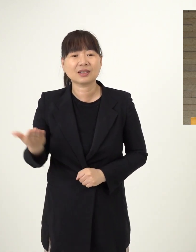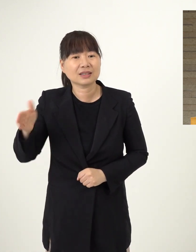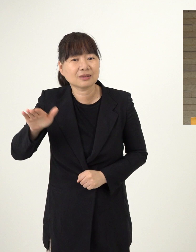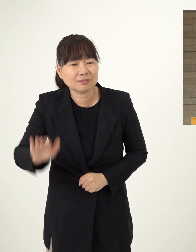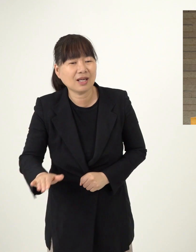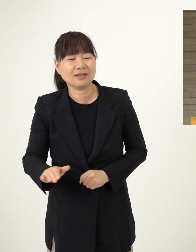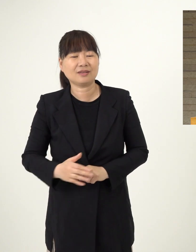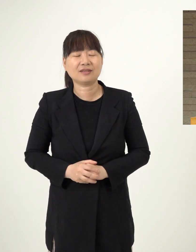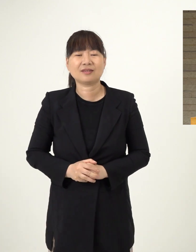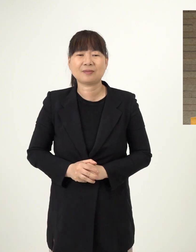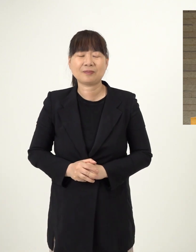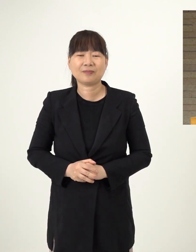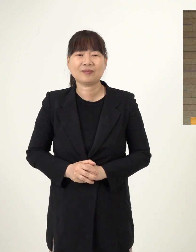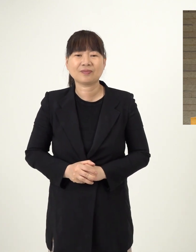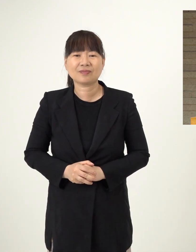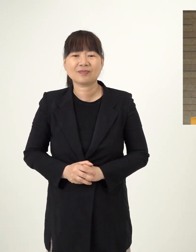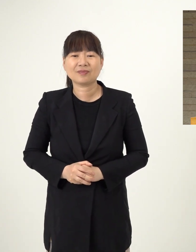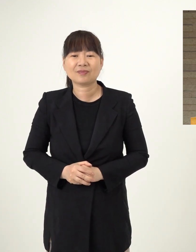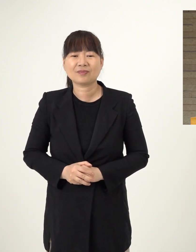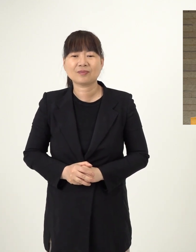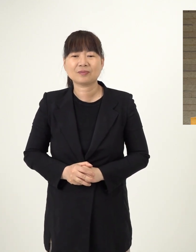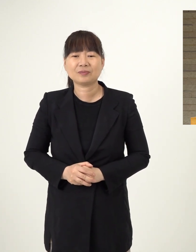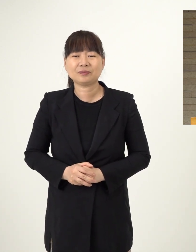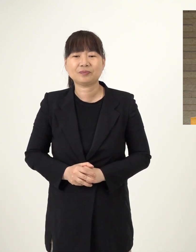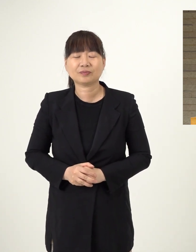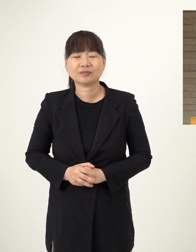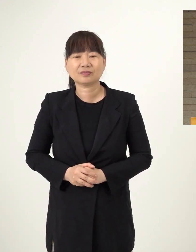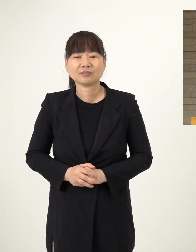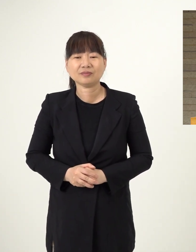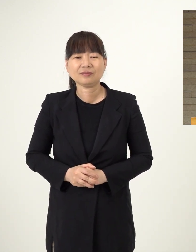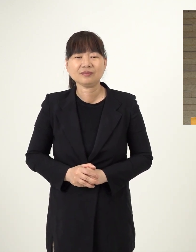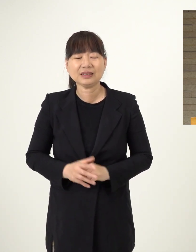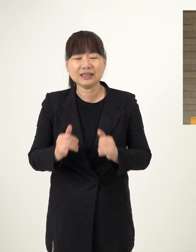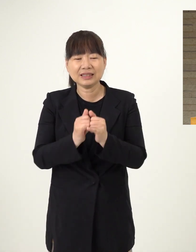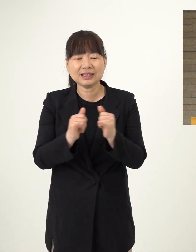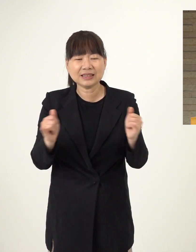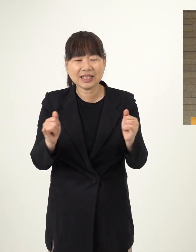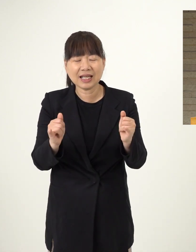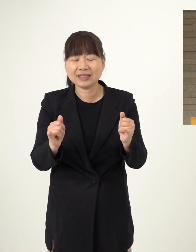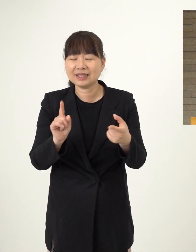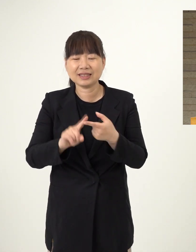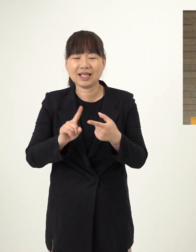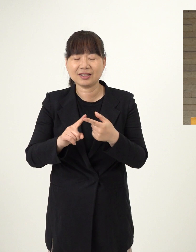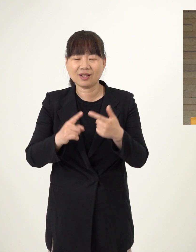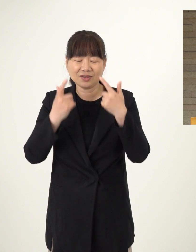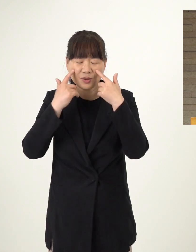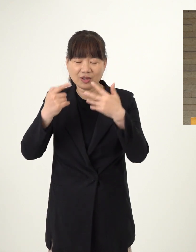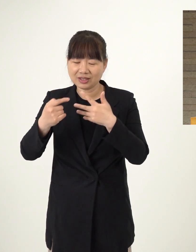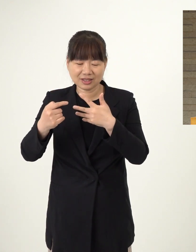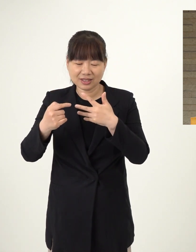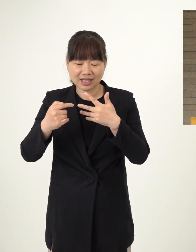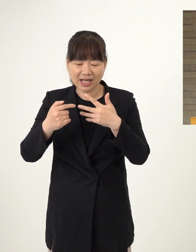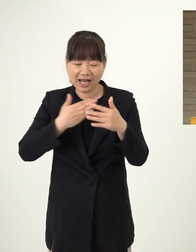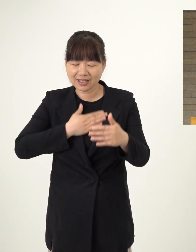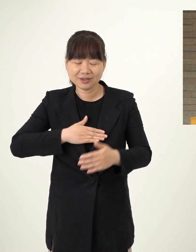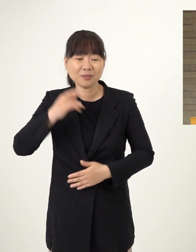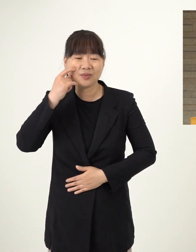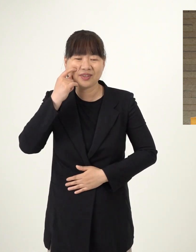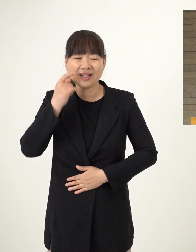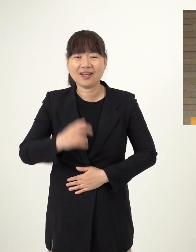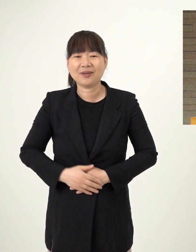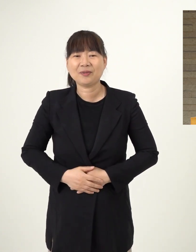근데 진심이었는데 하나를 몰랐죠. 인간이 누군지를 몰랐어요. 인간이